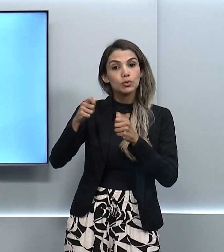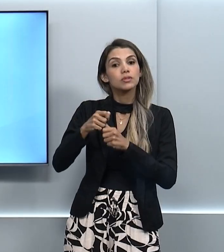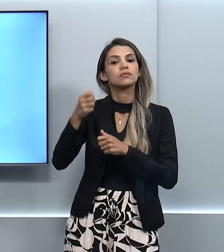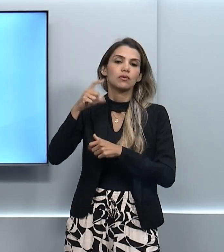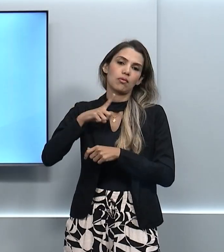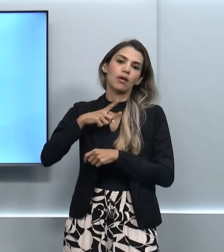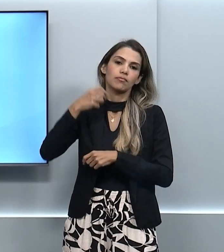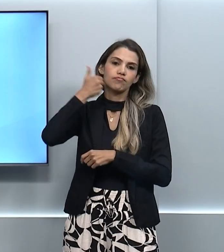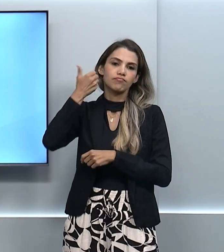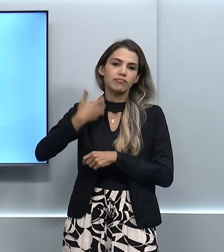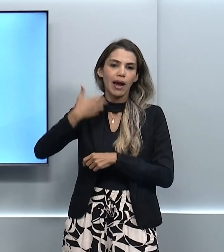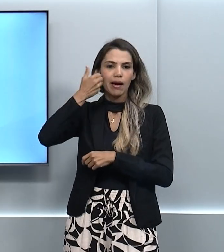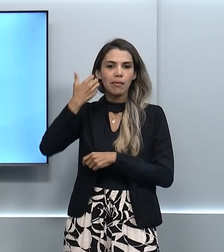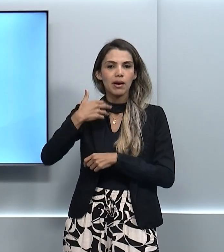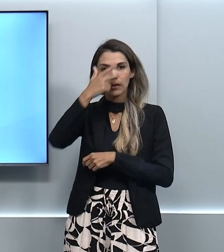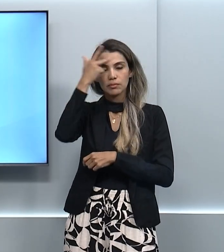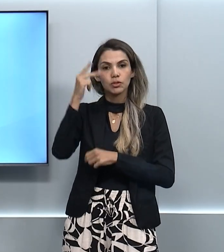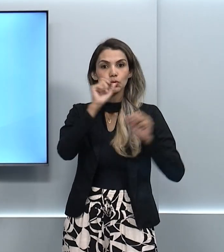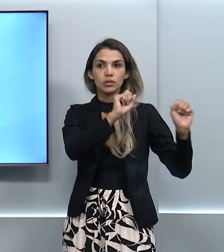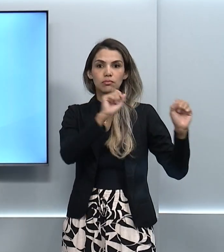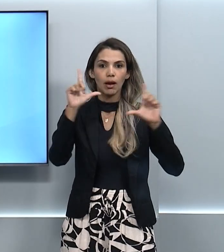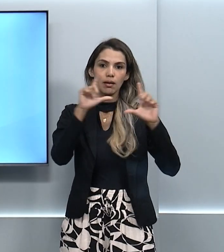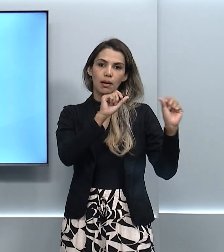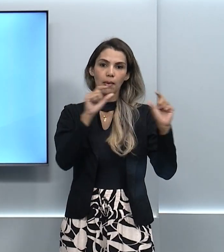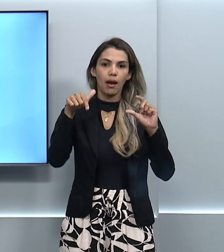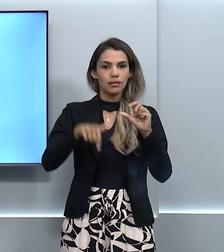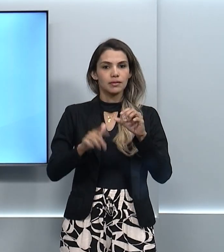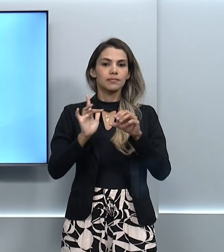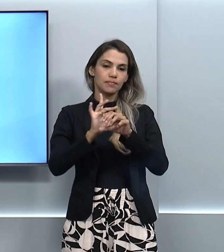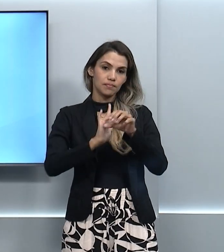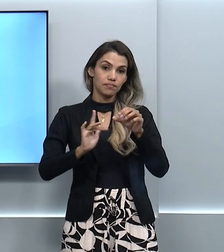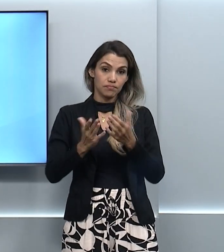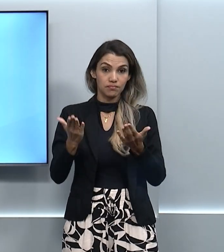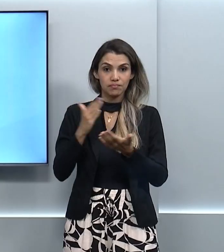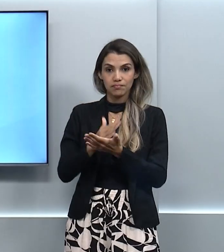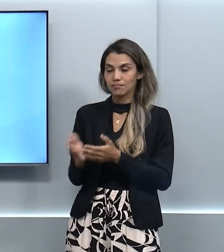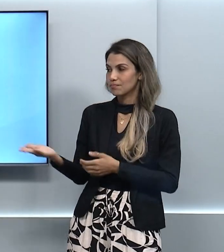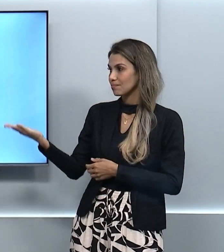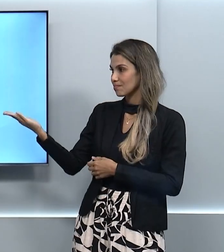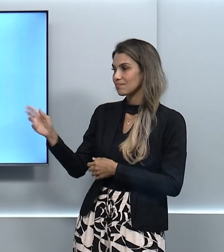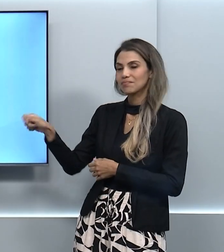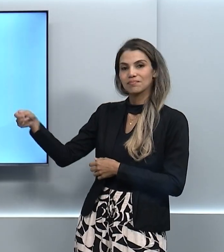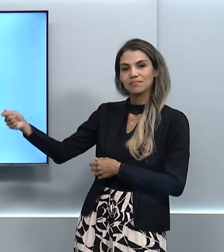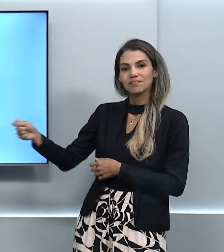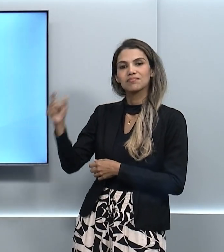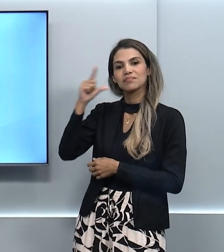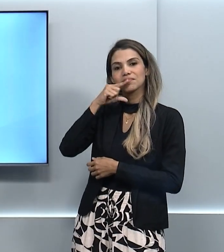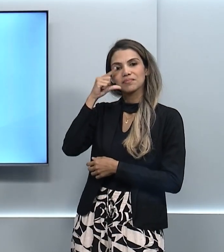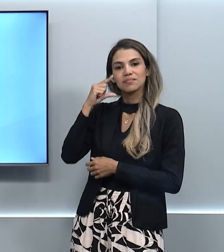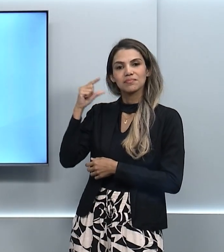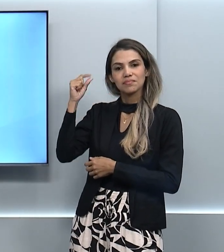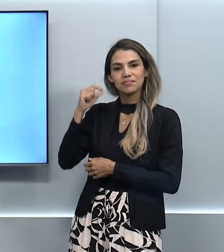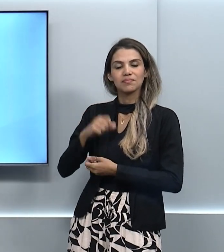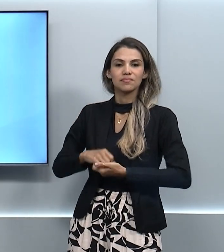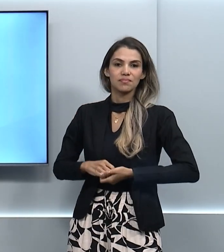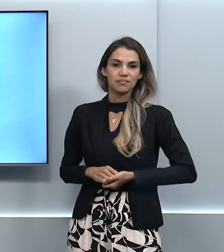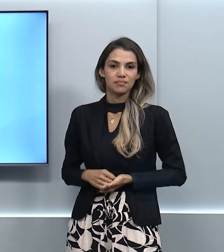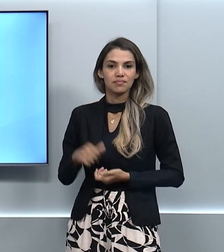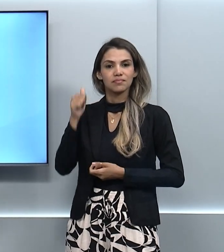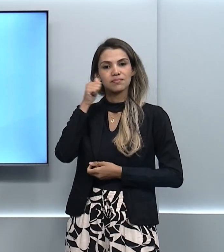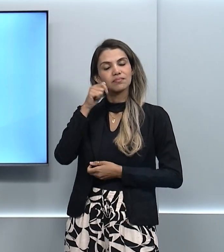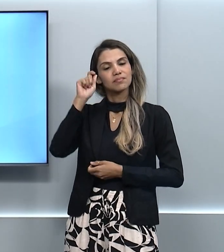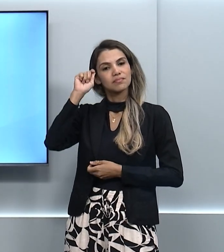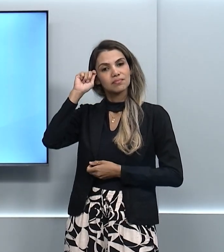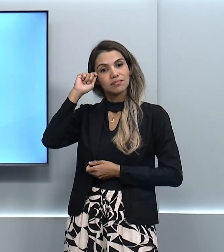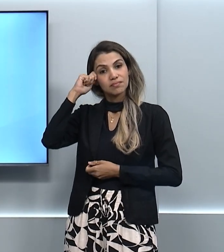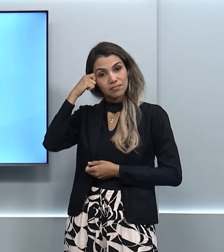descrições físicas de todos que participam do programa. Eu vou começar. Meu nome é Janaína de Oliveira. Sou uma